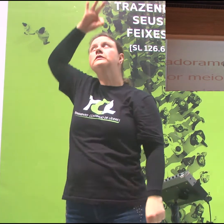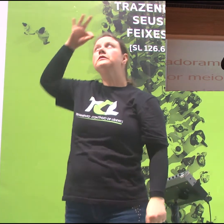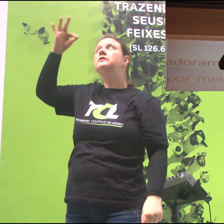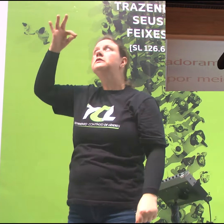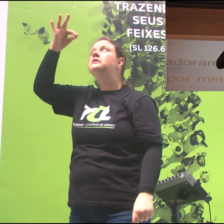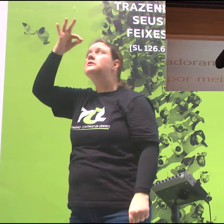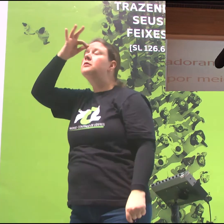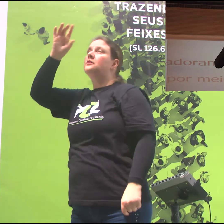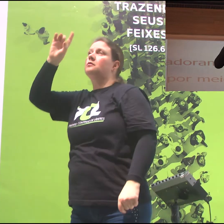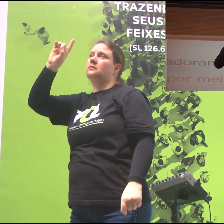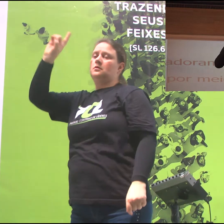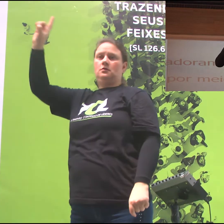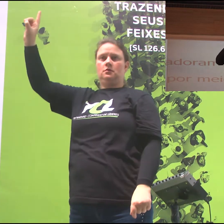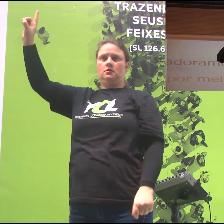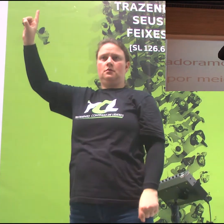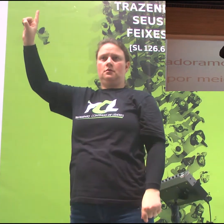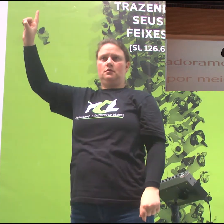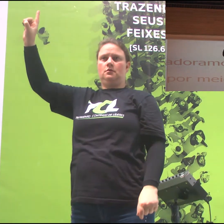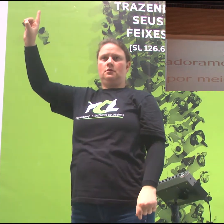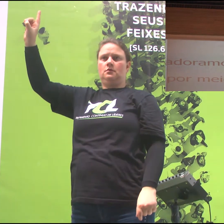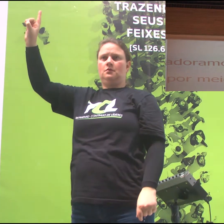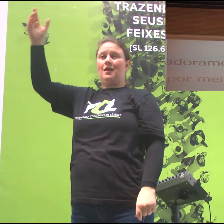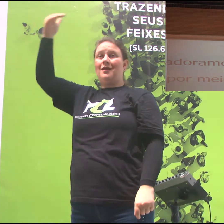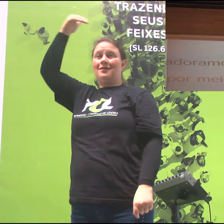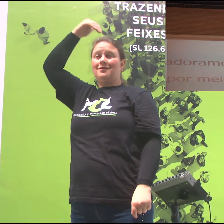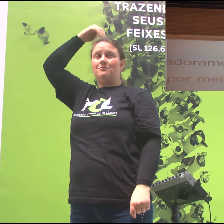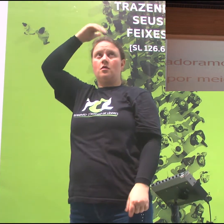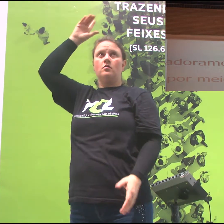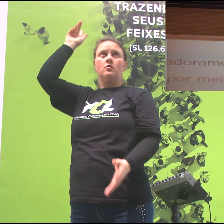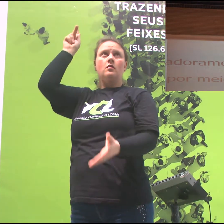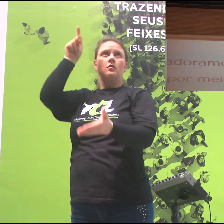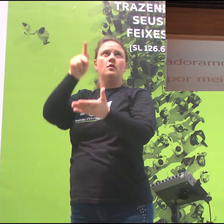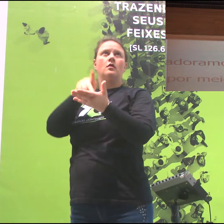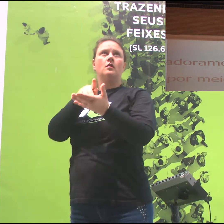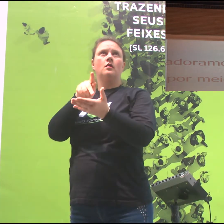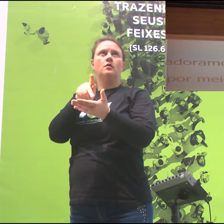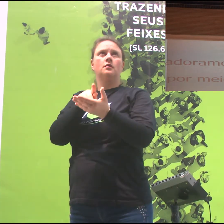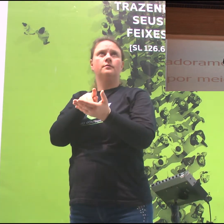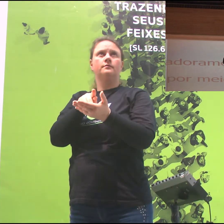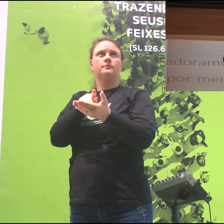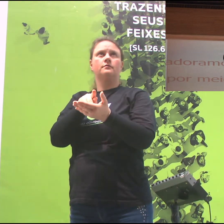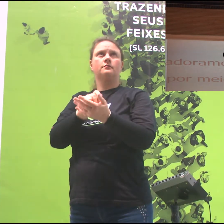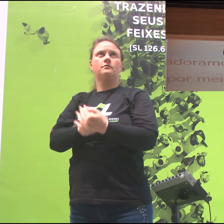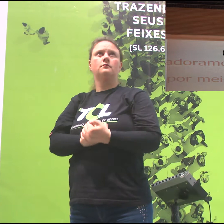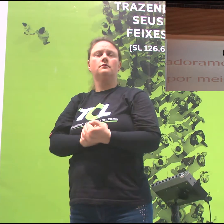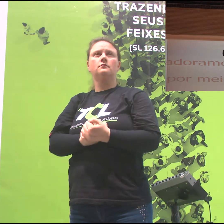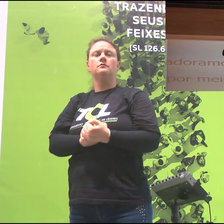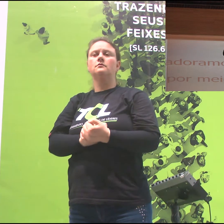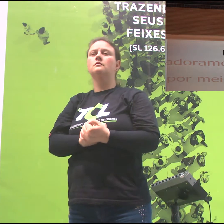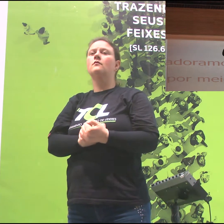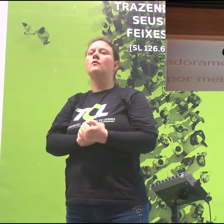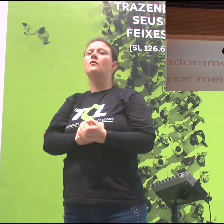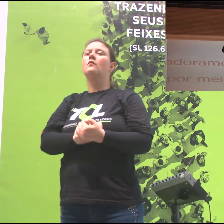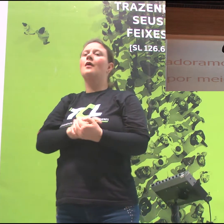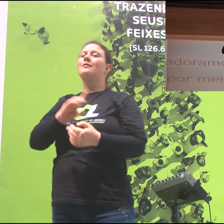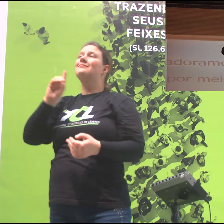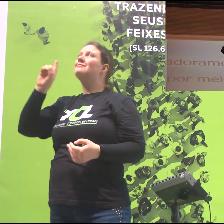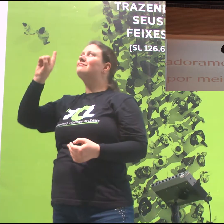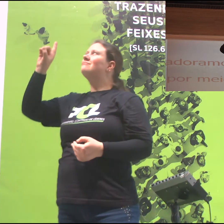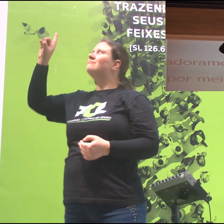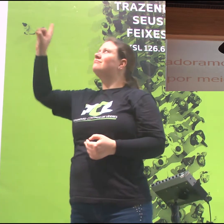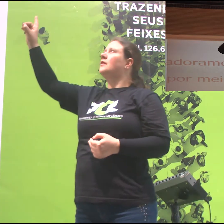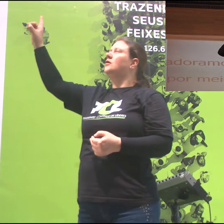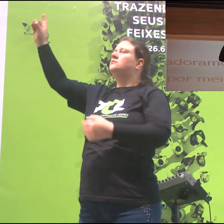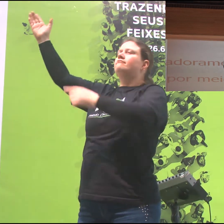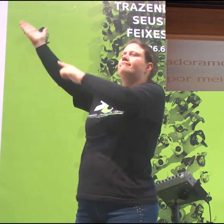Espírito e em verdade. E a partir daí, Ele faz